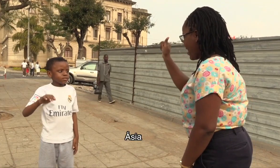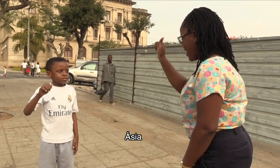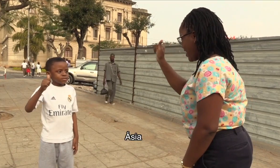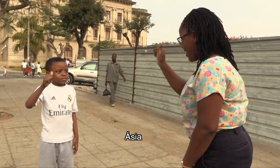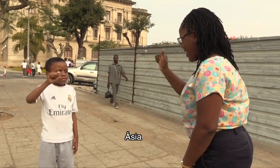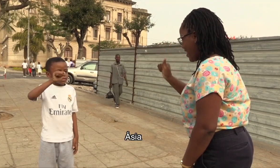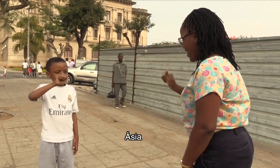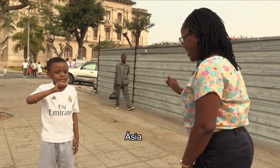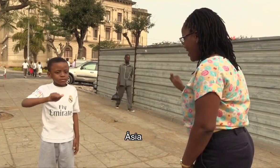Ásia,